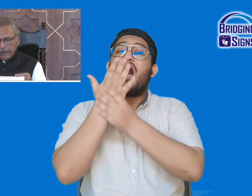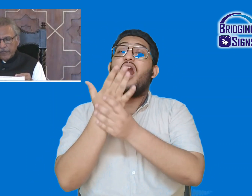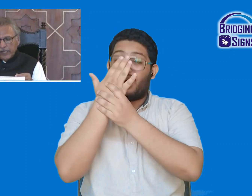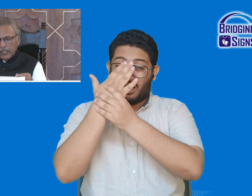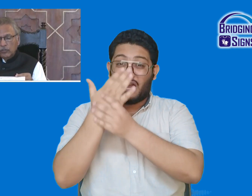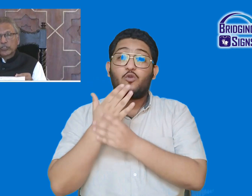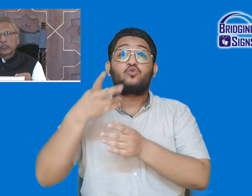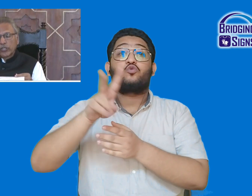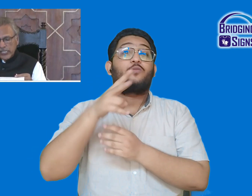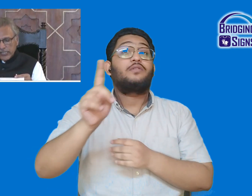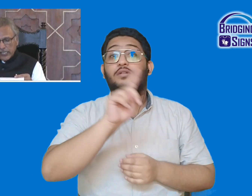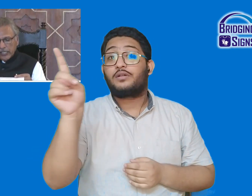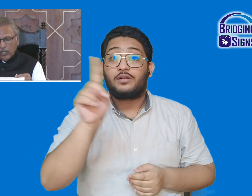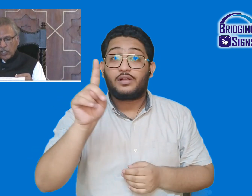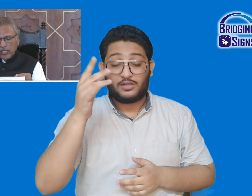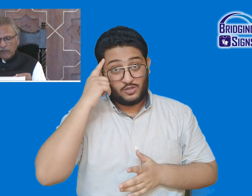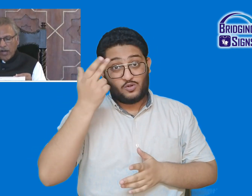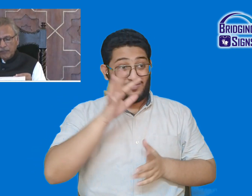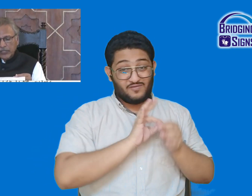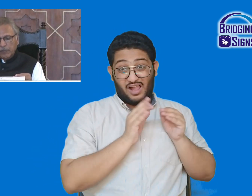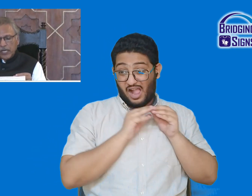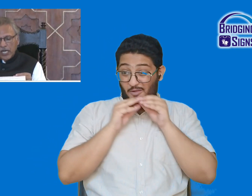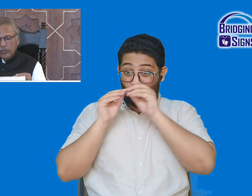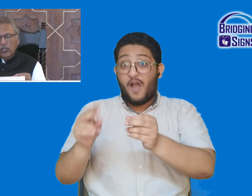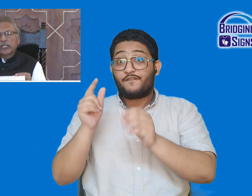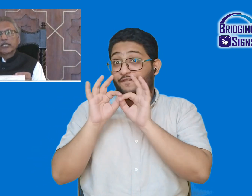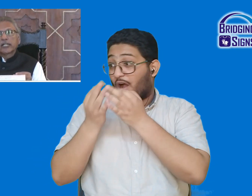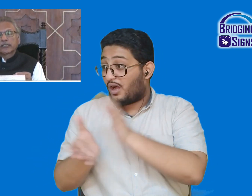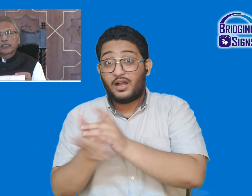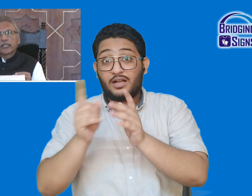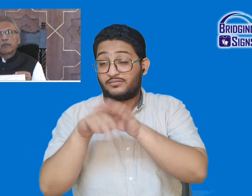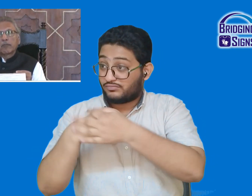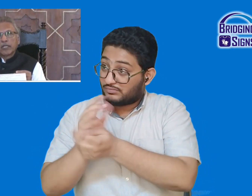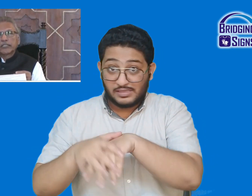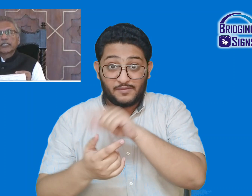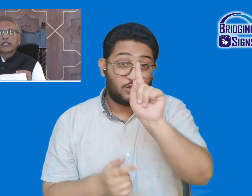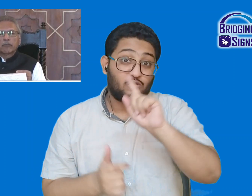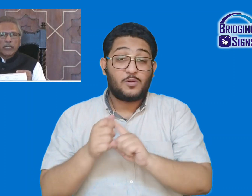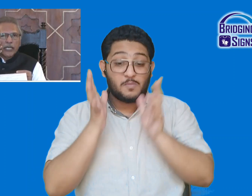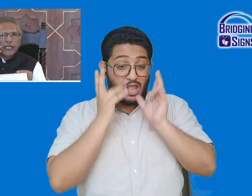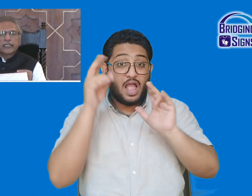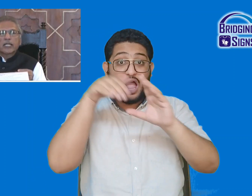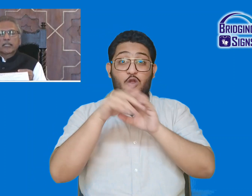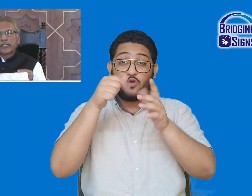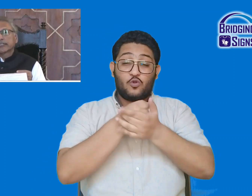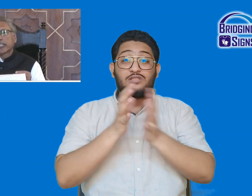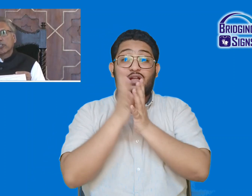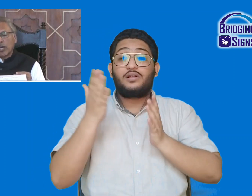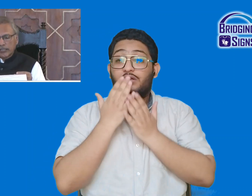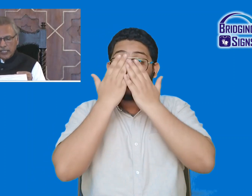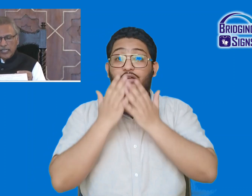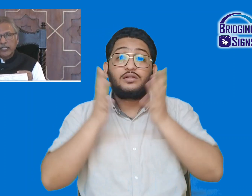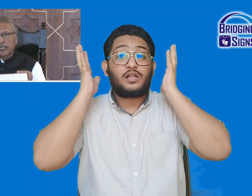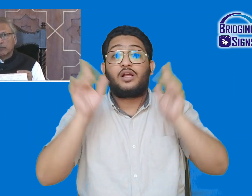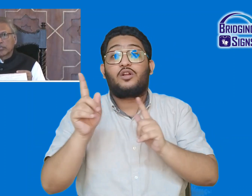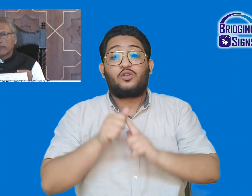لگائیں, اس سے گریز کریں اور گھر واپسی پر ہاتھ دھو کر یہ کر سکتے ہیں, مگر مسجد کے اندر بھی احتیاط کریں کہ چہرے کو